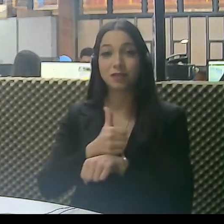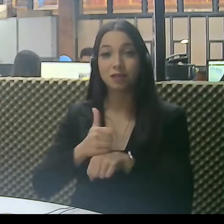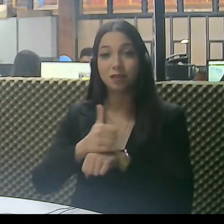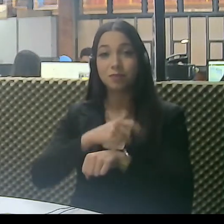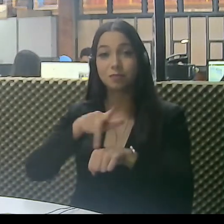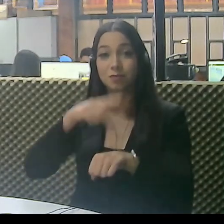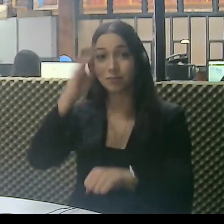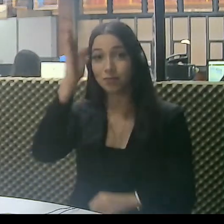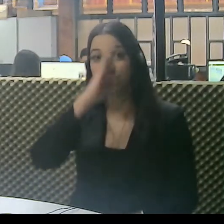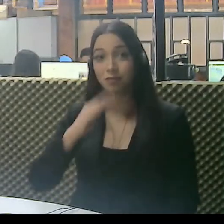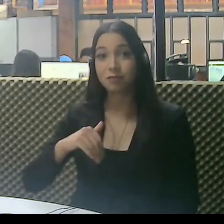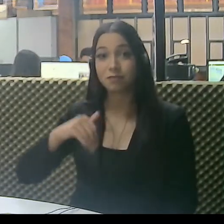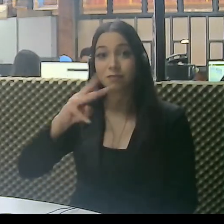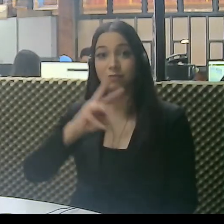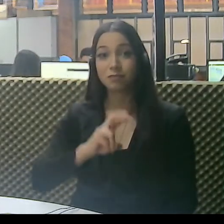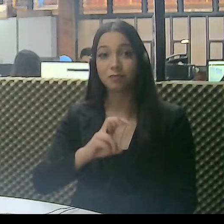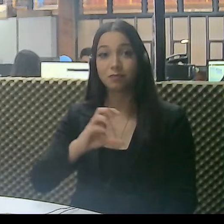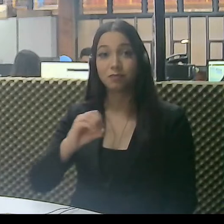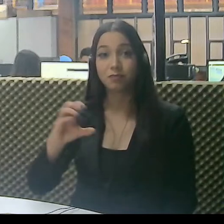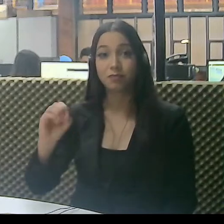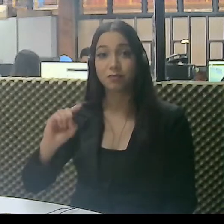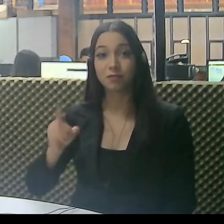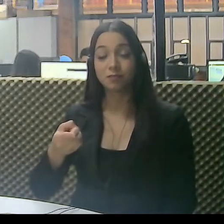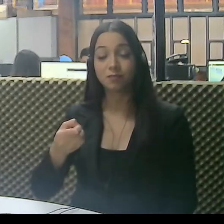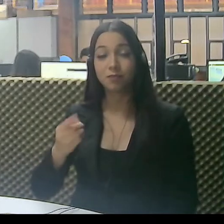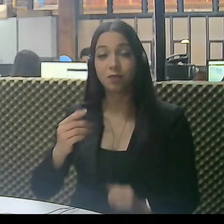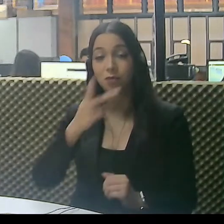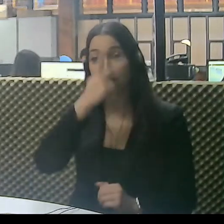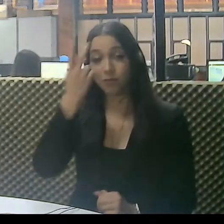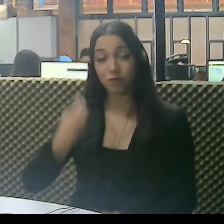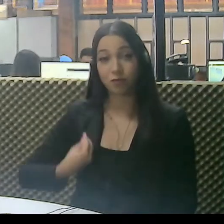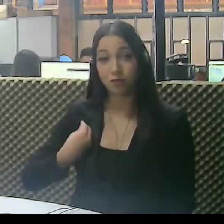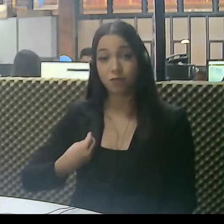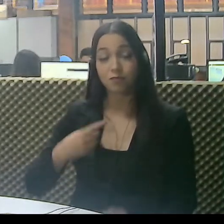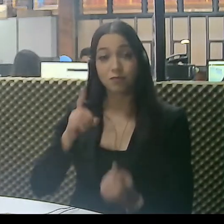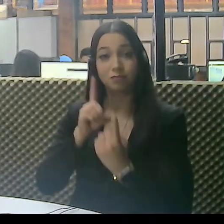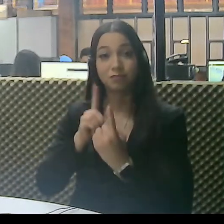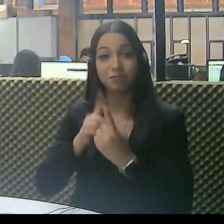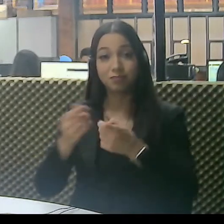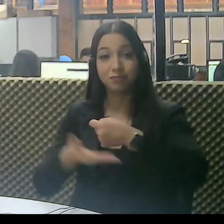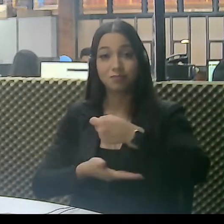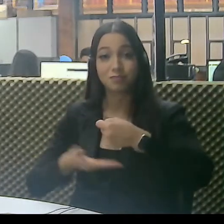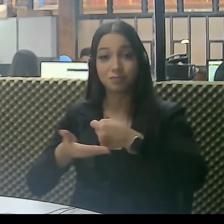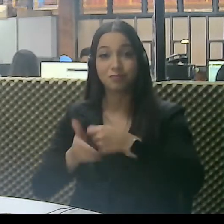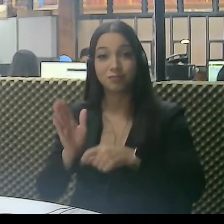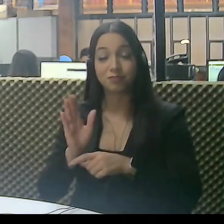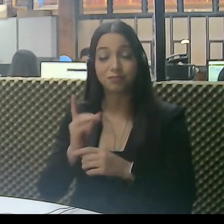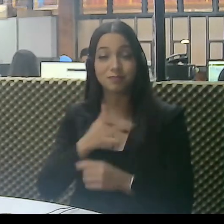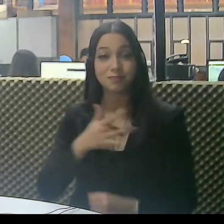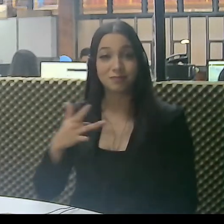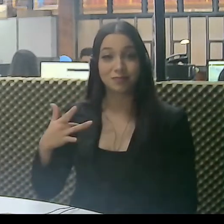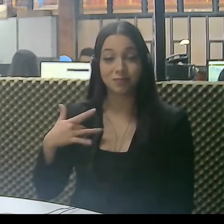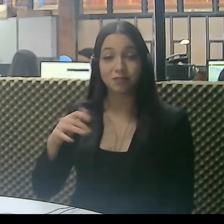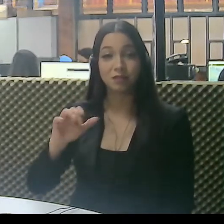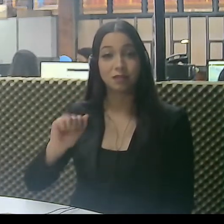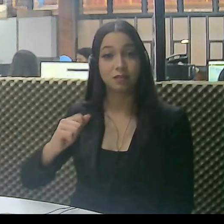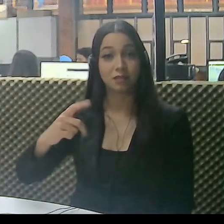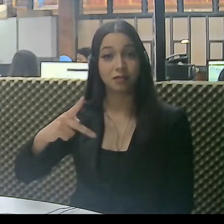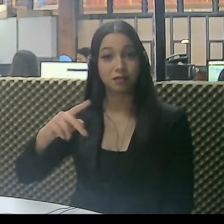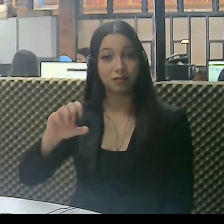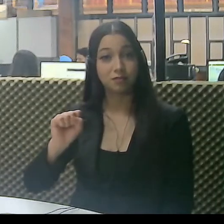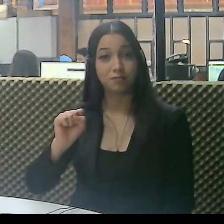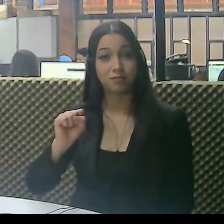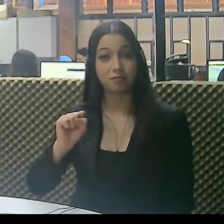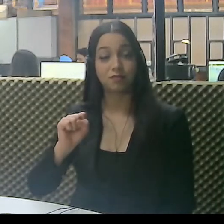entre as com mais de 500 mil habitantes no desempenho da atenção primária à saúde, a APS, porta de entrada para